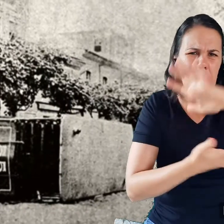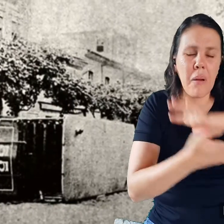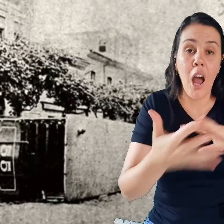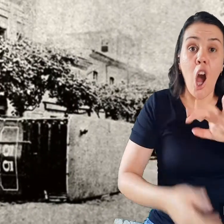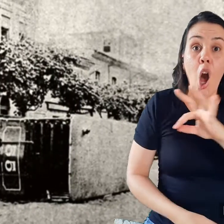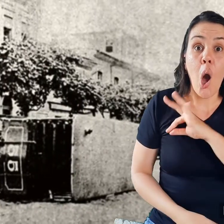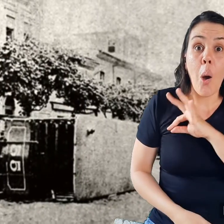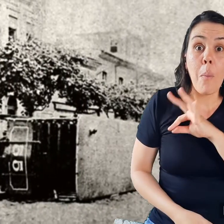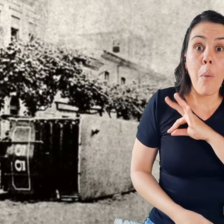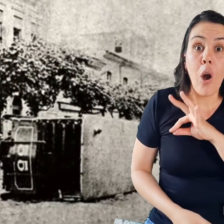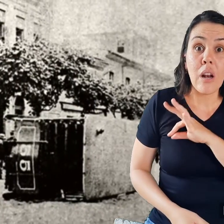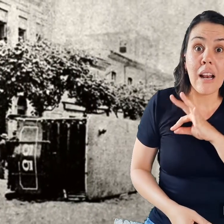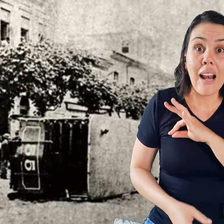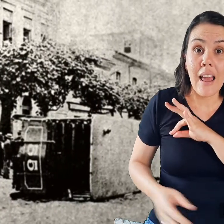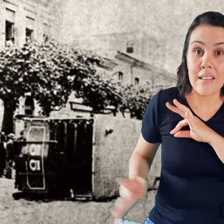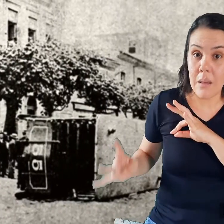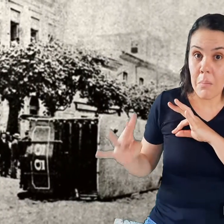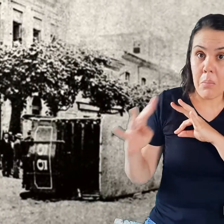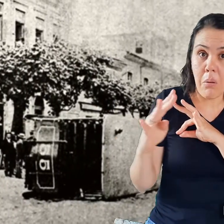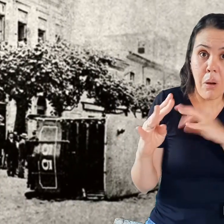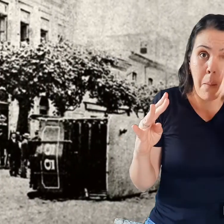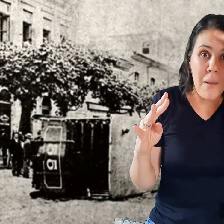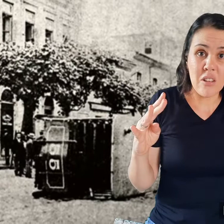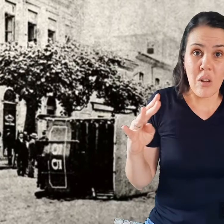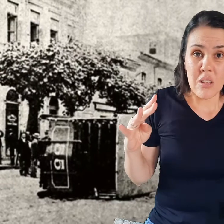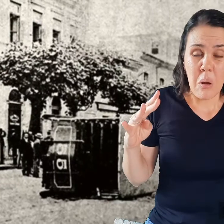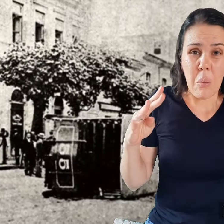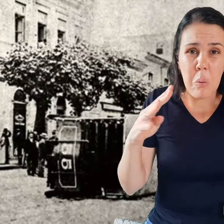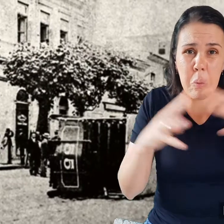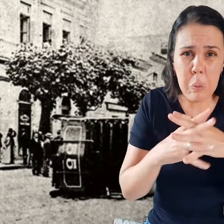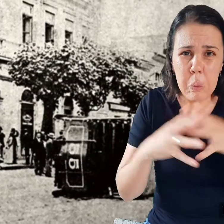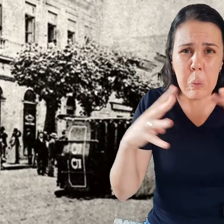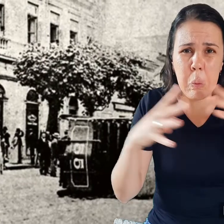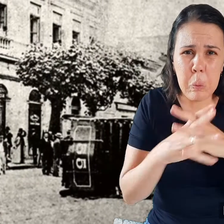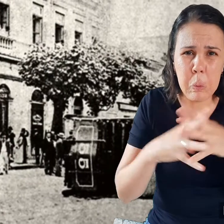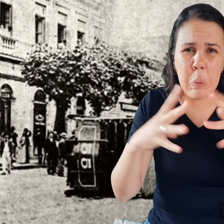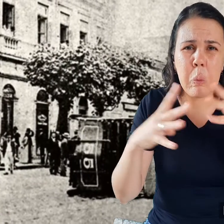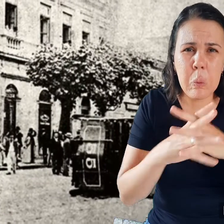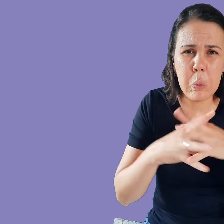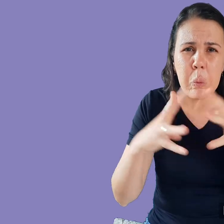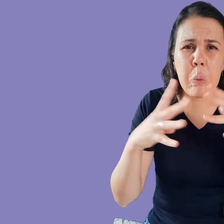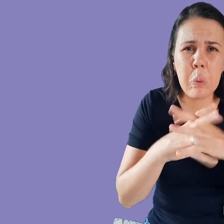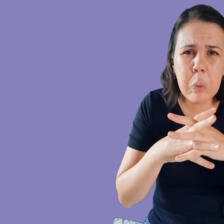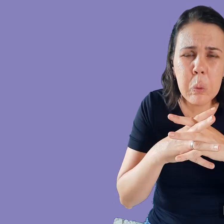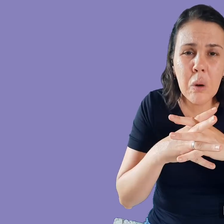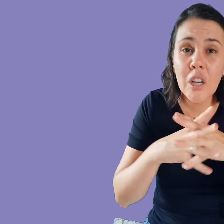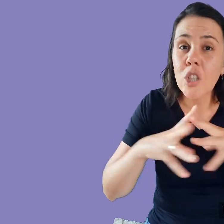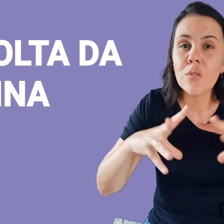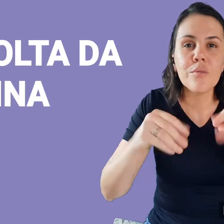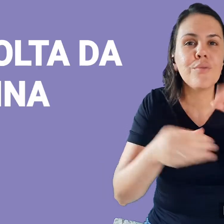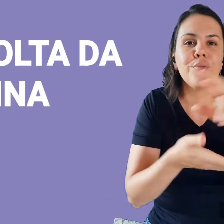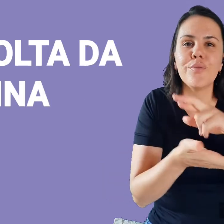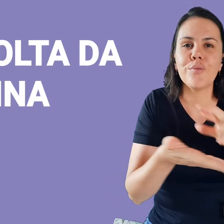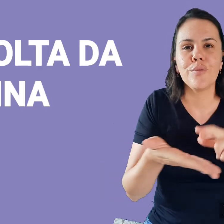então chegava num confronto para tentar evitar isso, e aquilo ficou conhecido como a revolta da